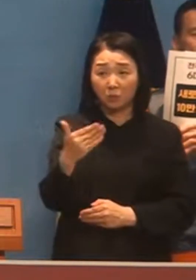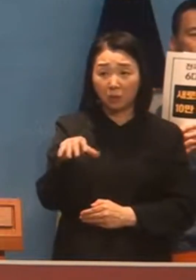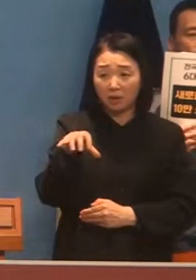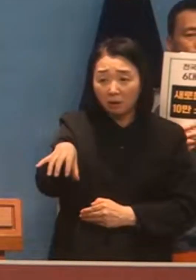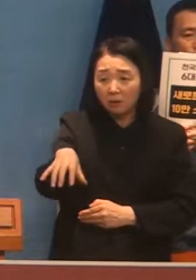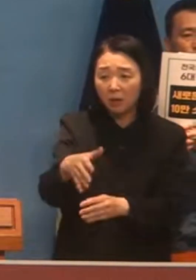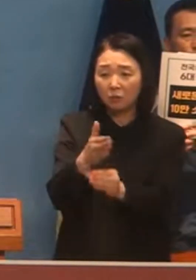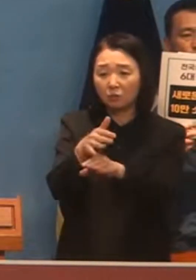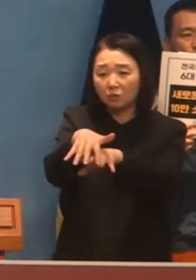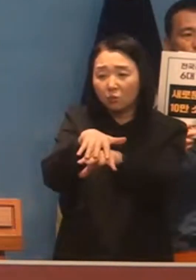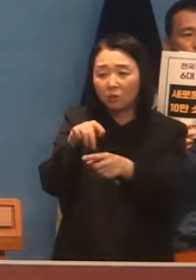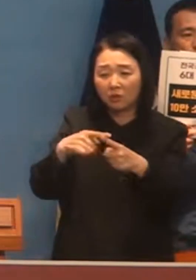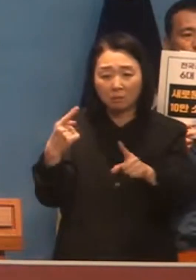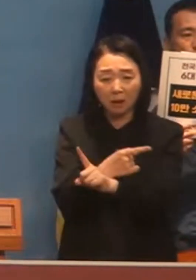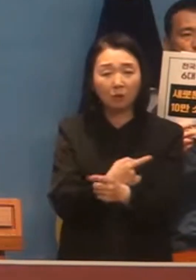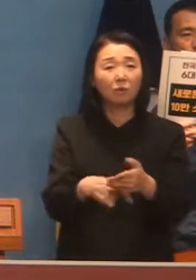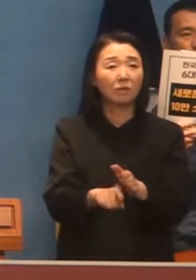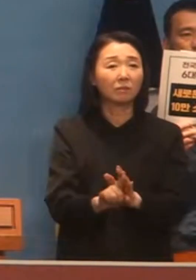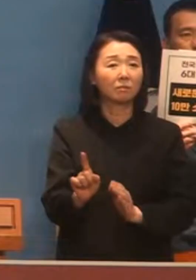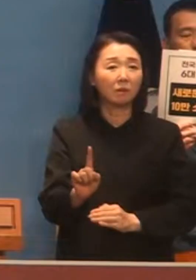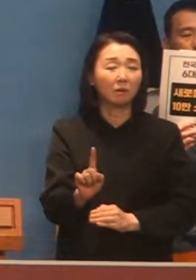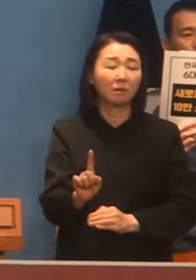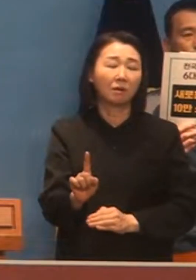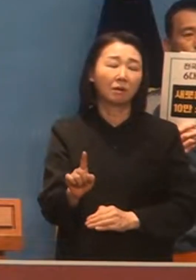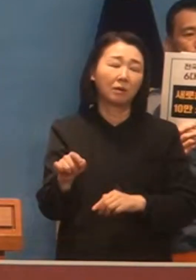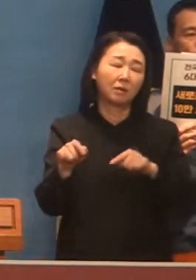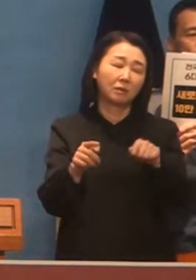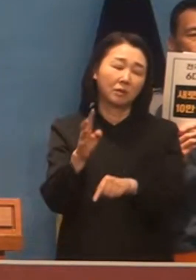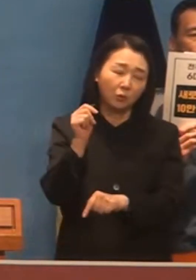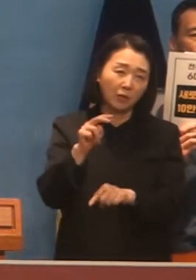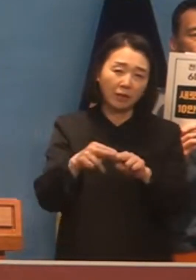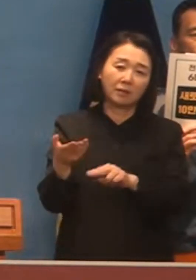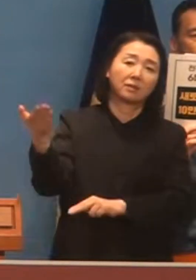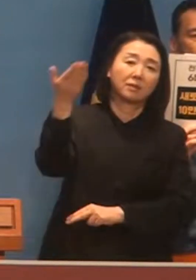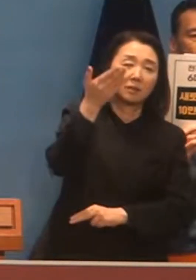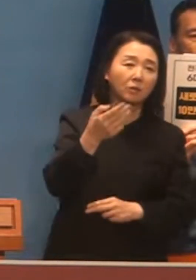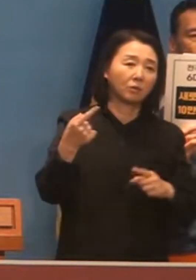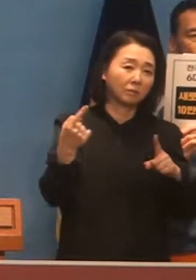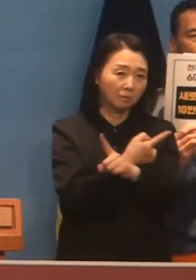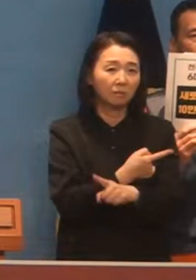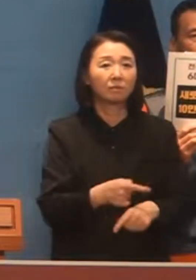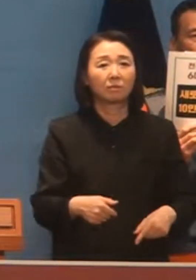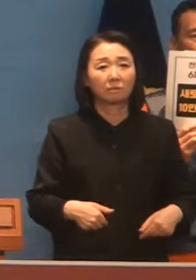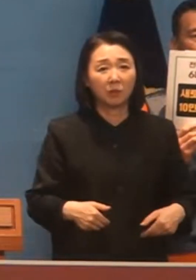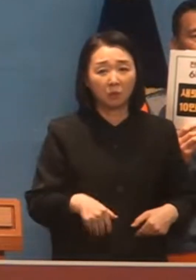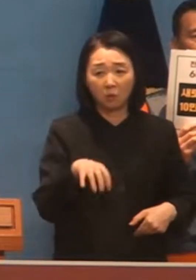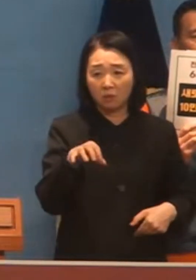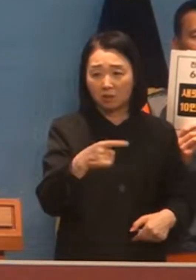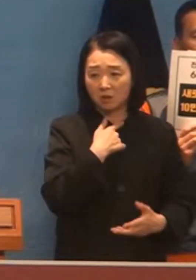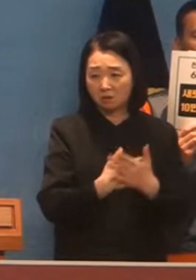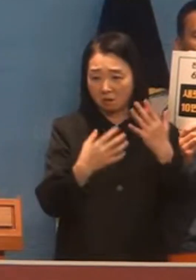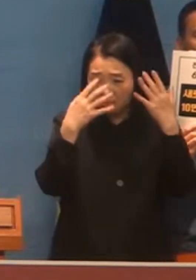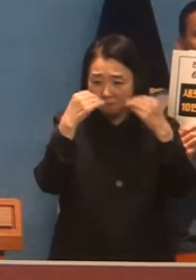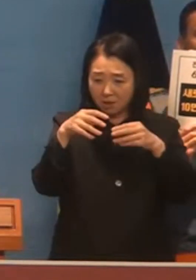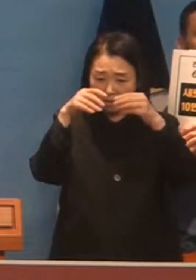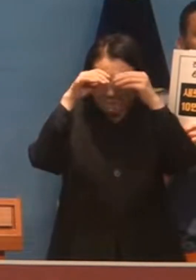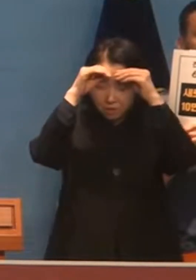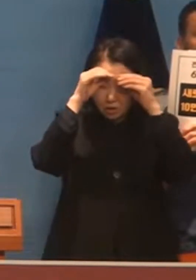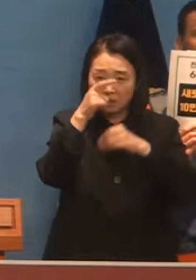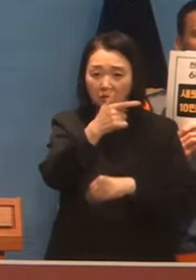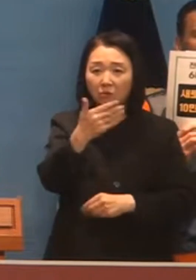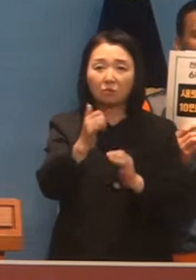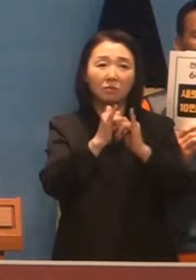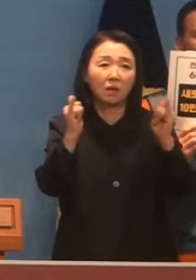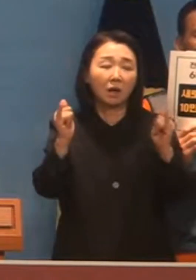현장 중심 조직으로 전환하기 위해서는 지휘관 승진 제도를 개혁해야 합니다. 현장 경험이 풍부한